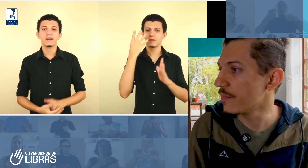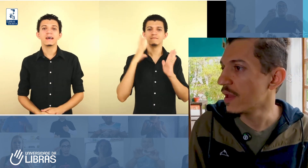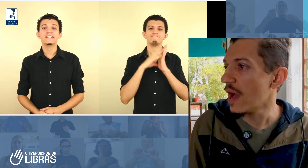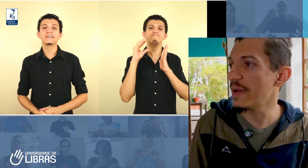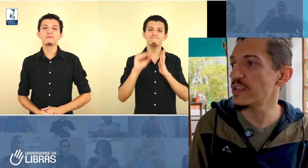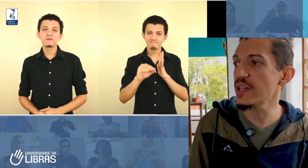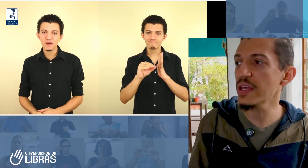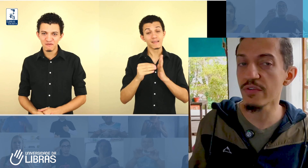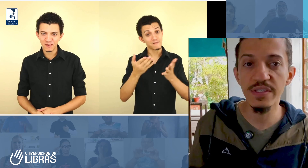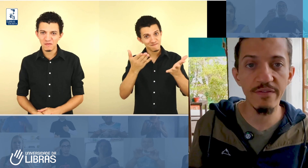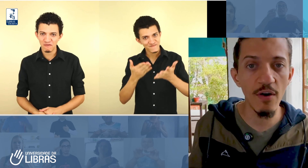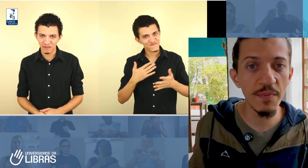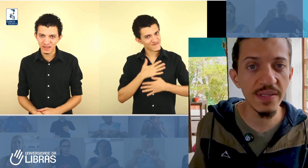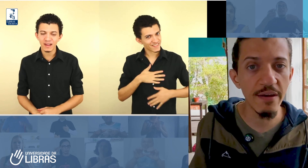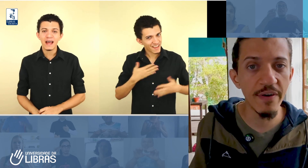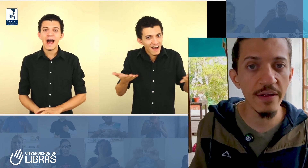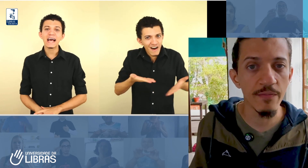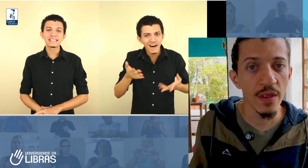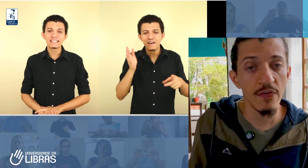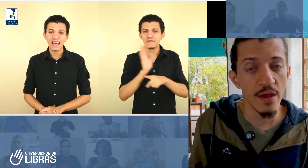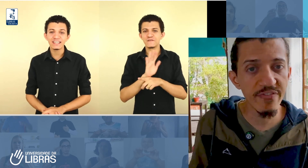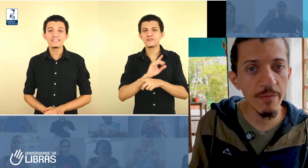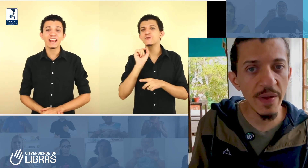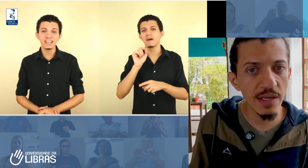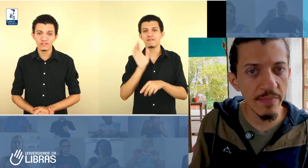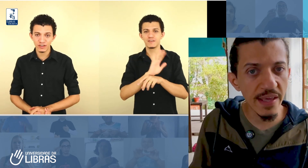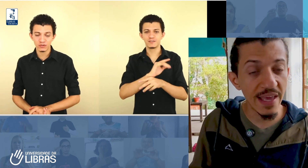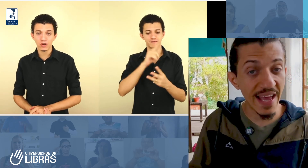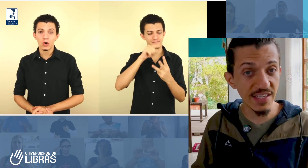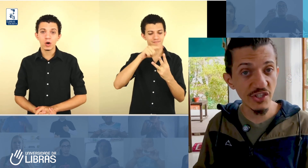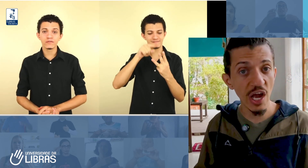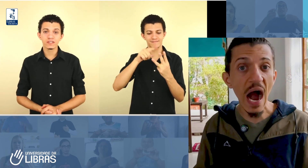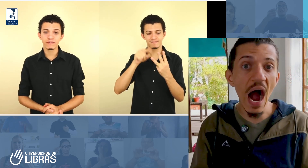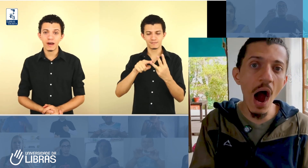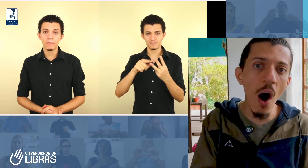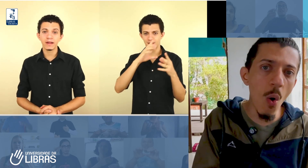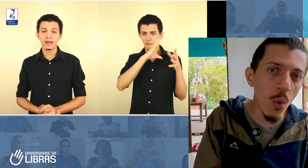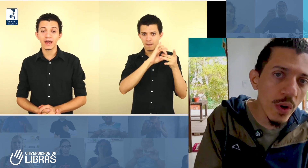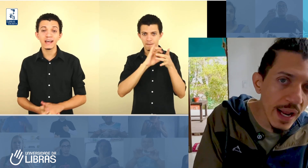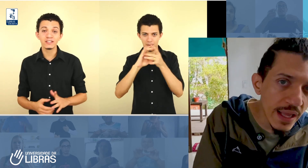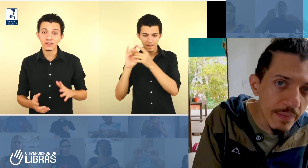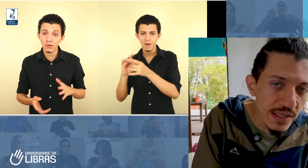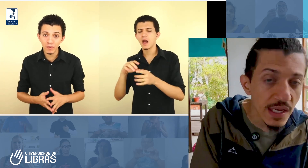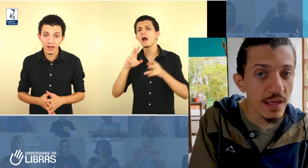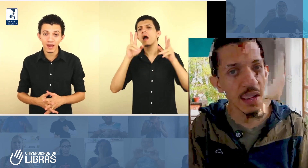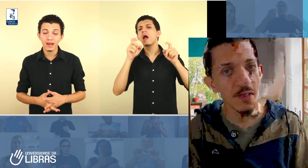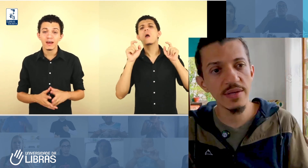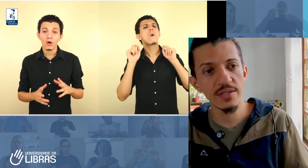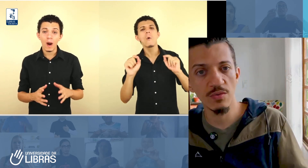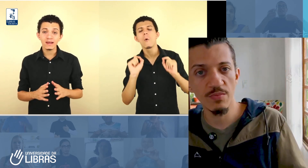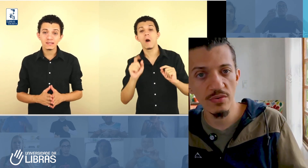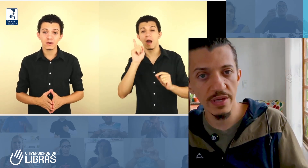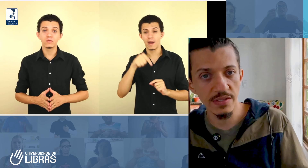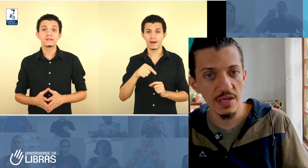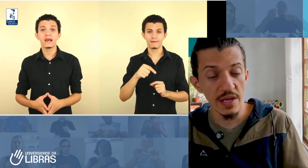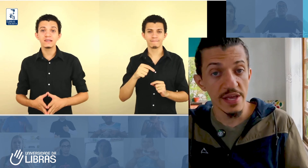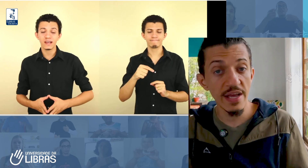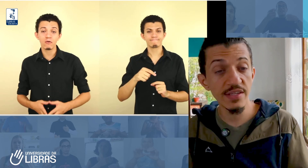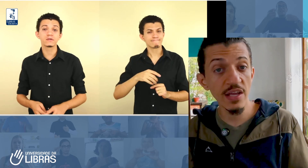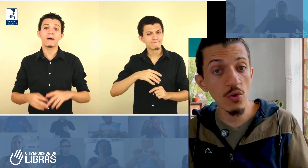À medida em que você vai observando, você vai perceber que existe algo na Libras que não existe no português. E existem coisas